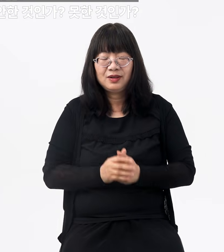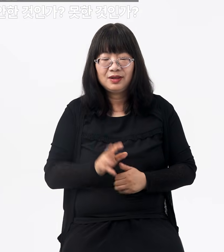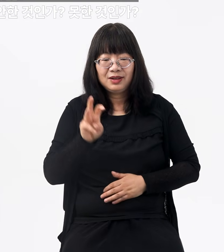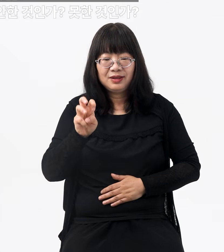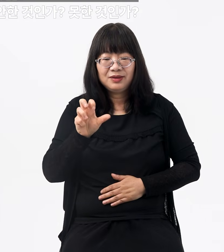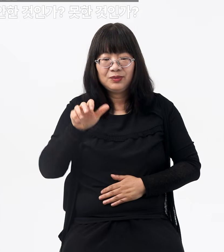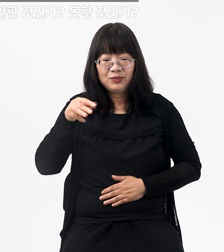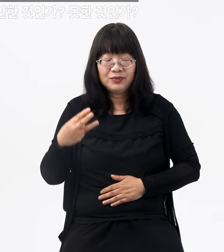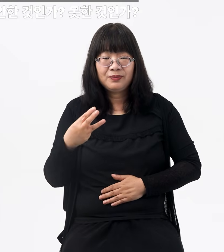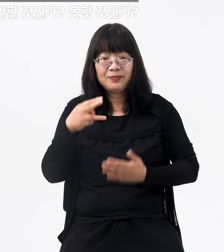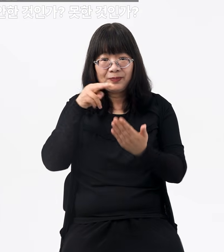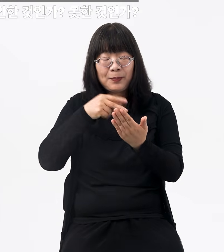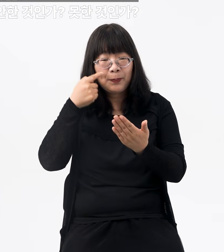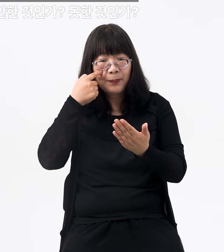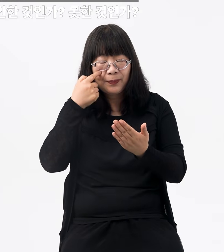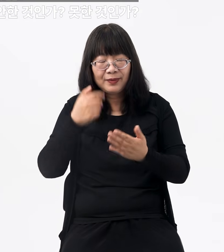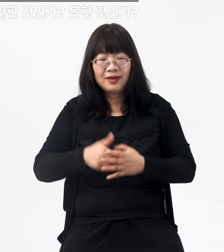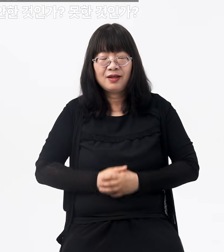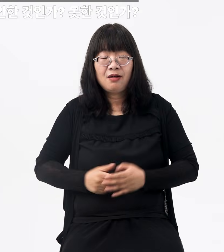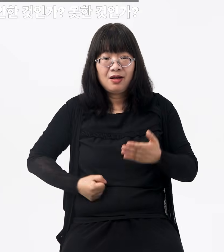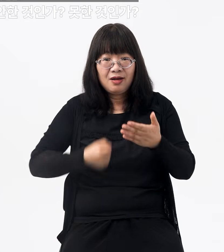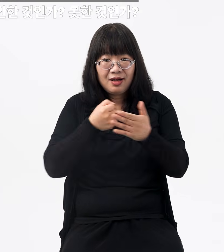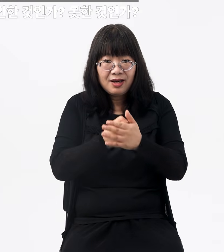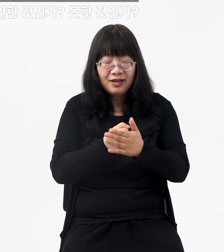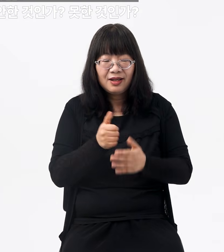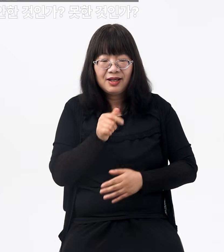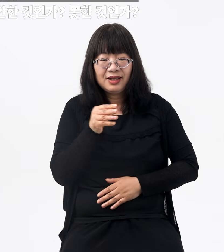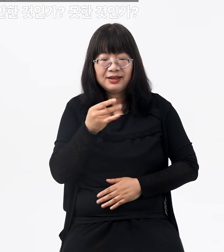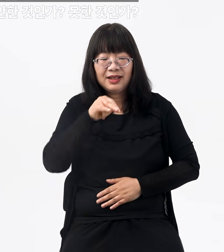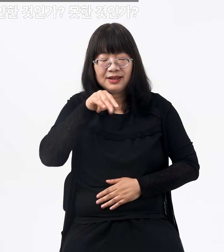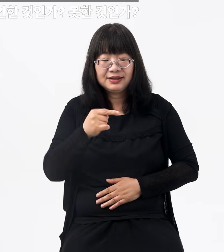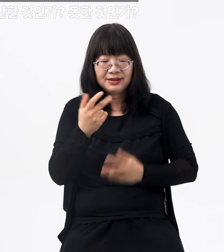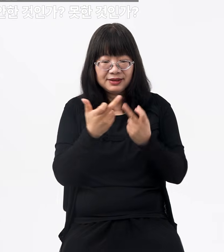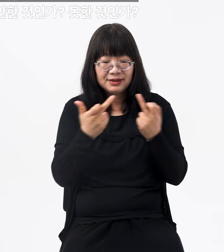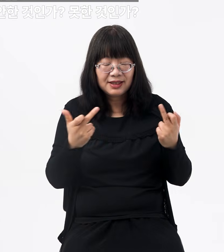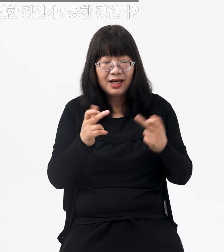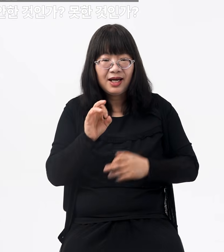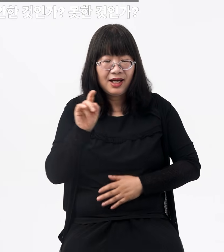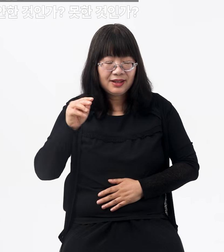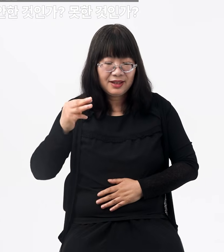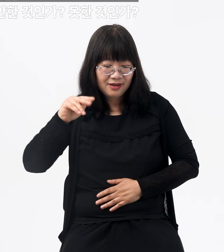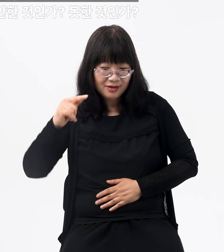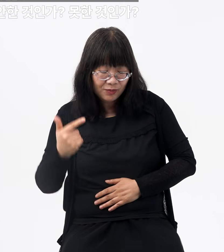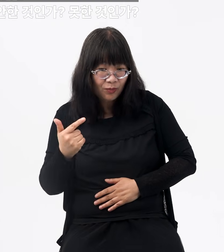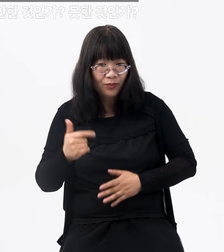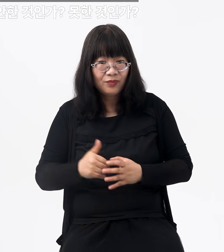35절을 보시면 결심하고 헤레스 산과 아얄론과